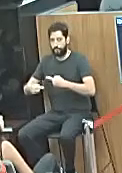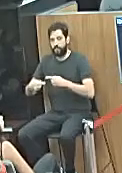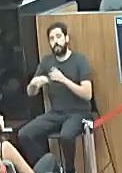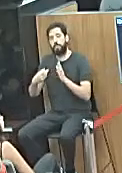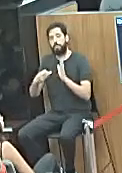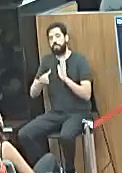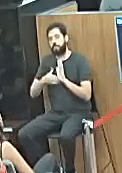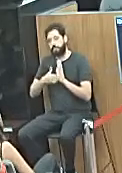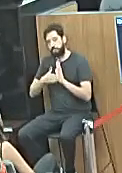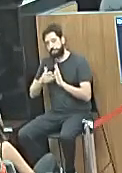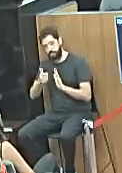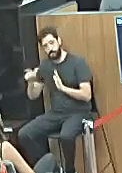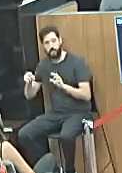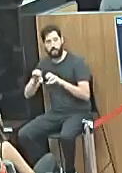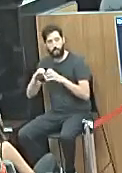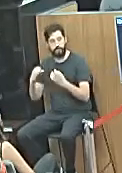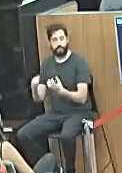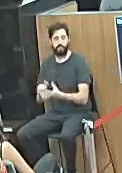das comissões